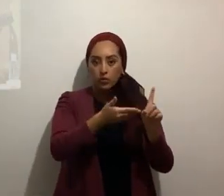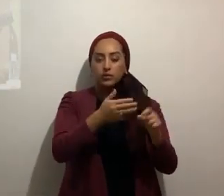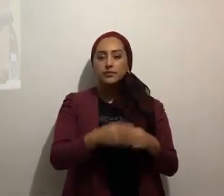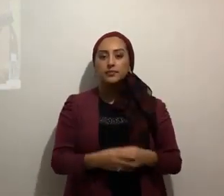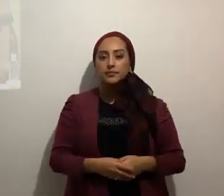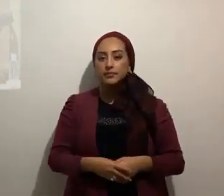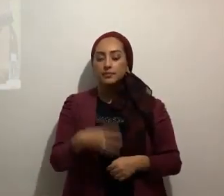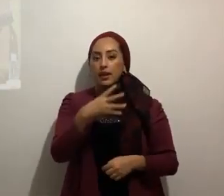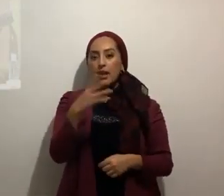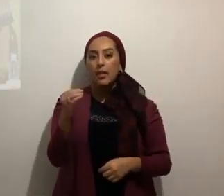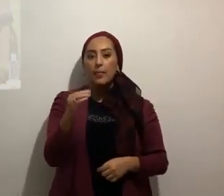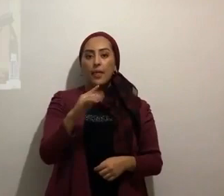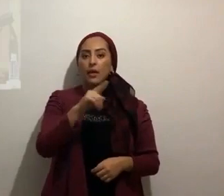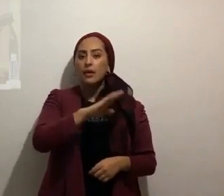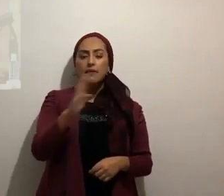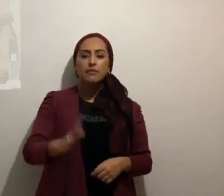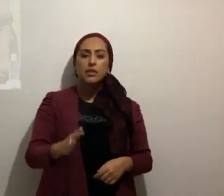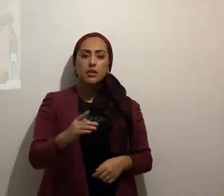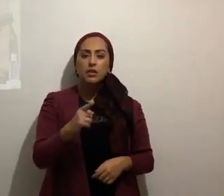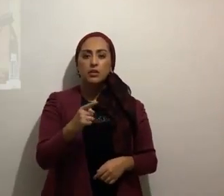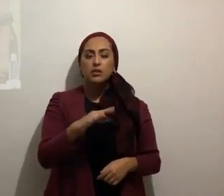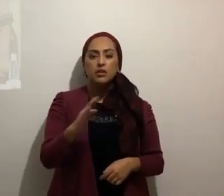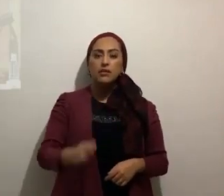Y nunca anheles